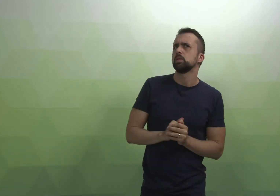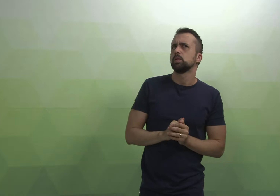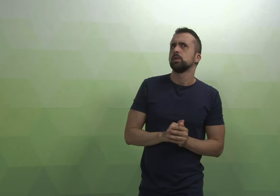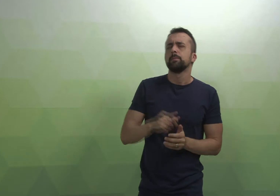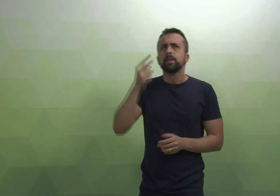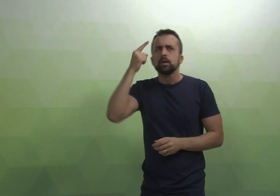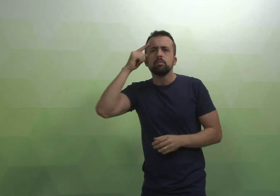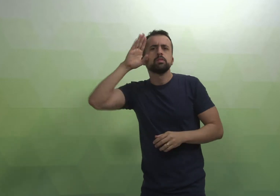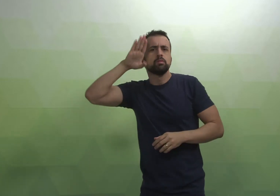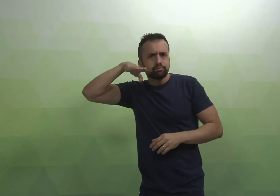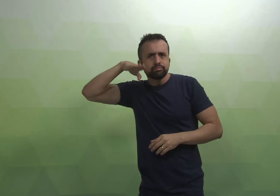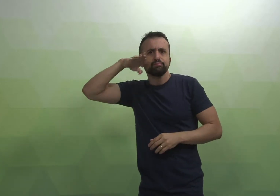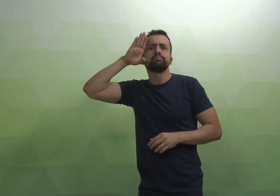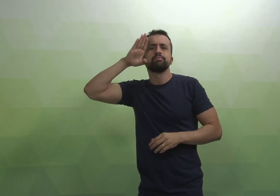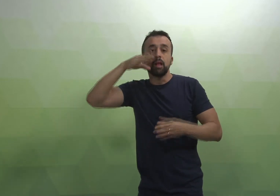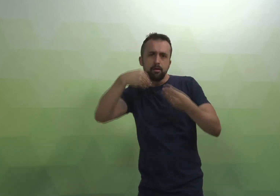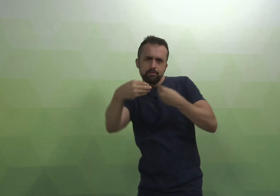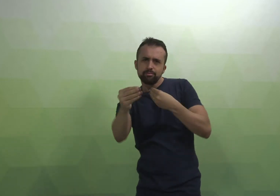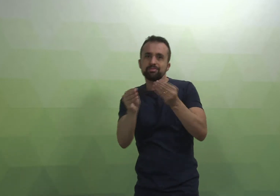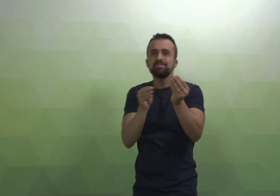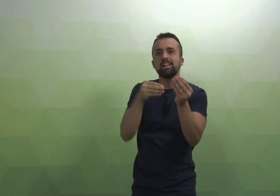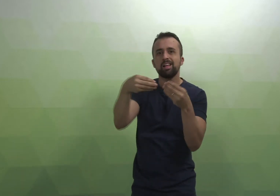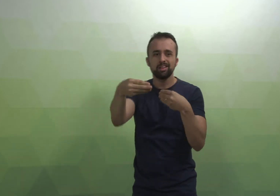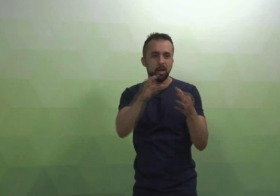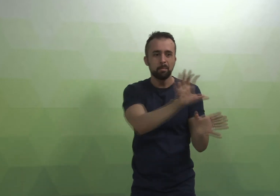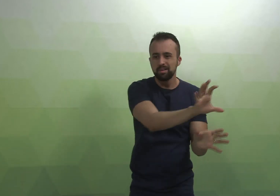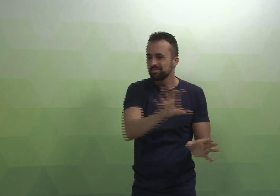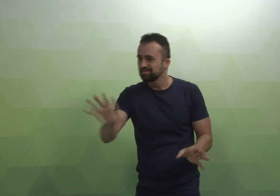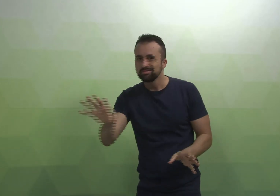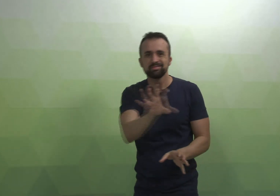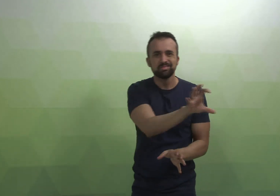Mas o movimento de cabeça é mais flexível.